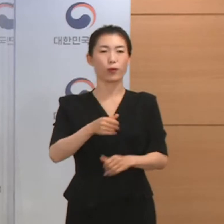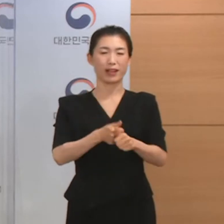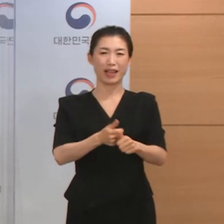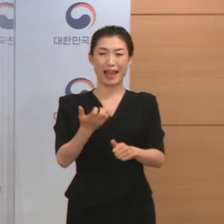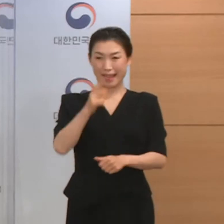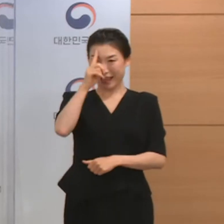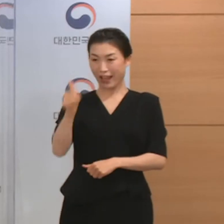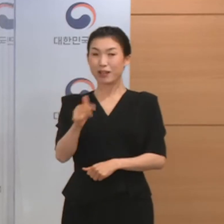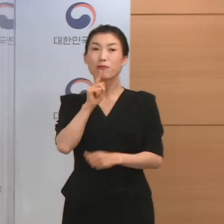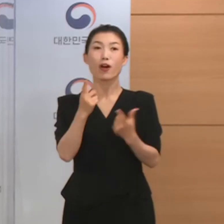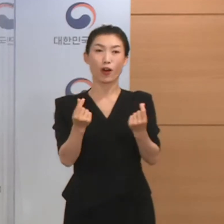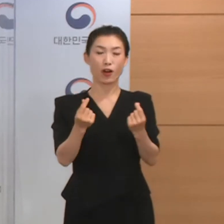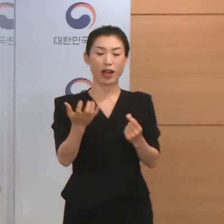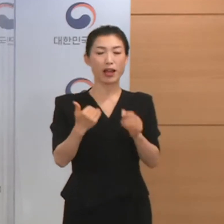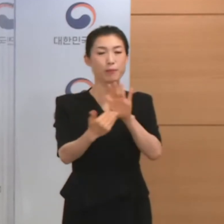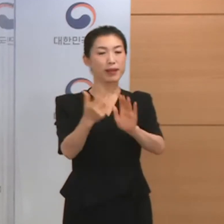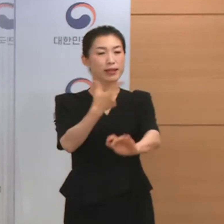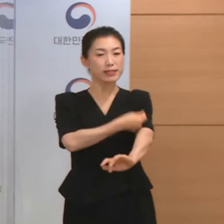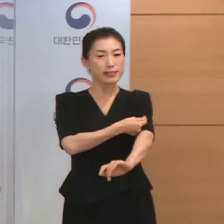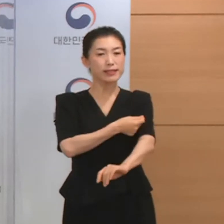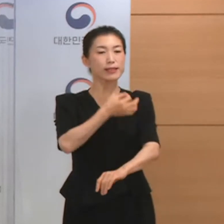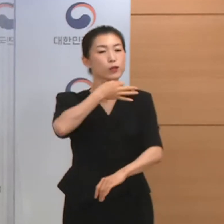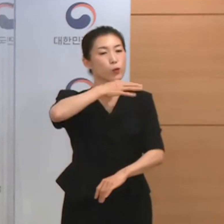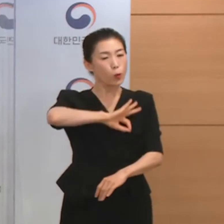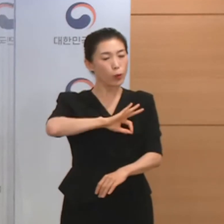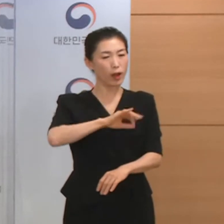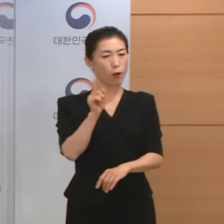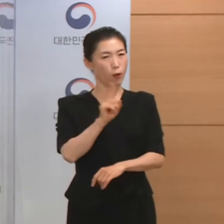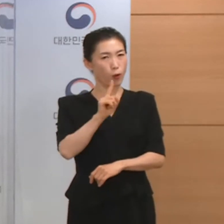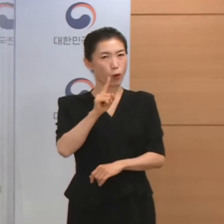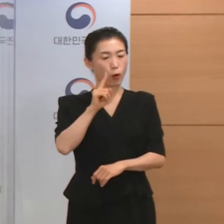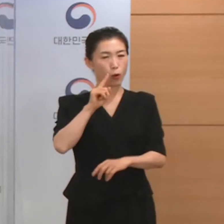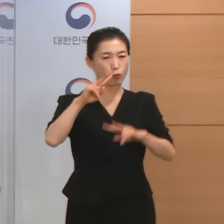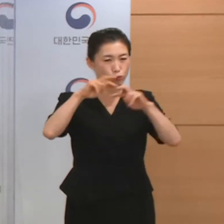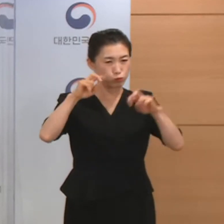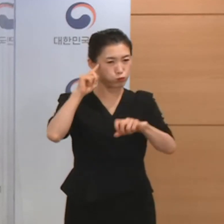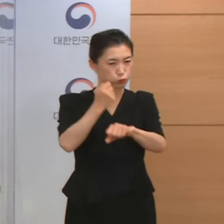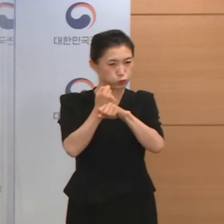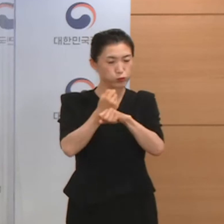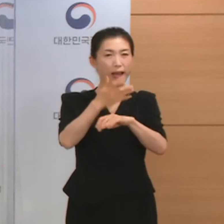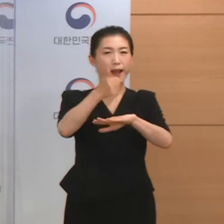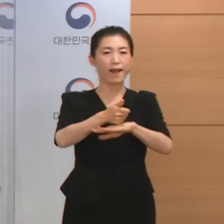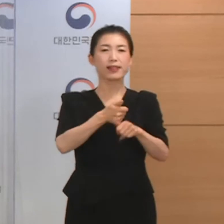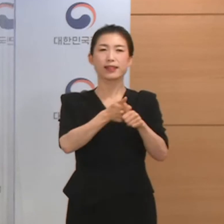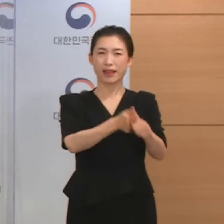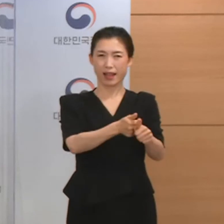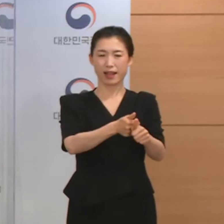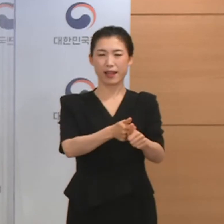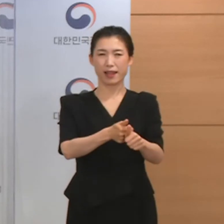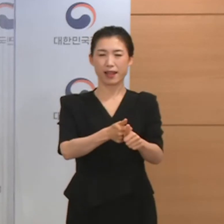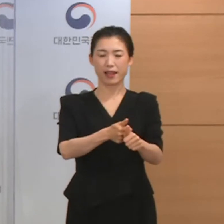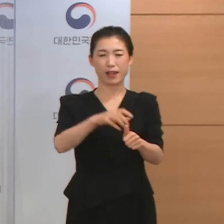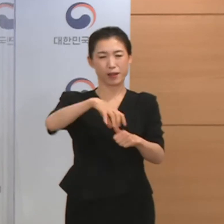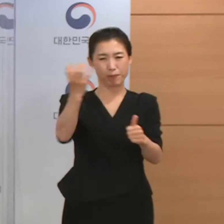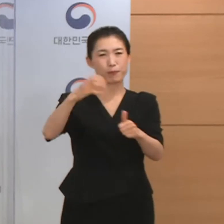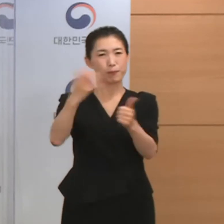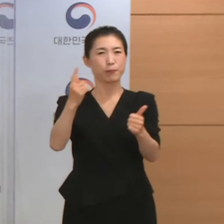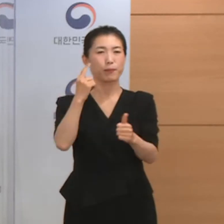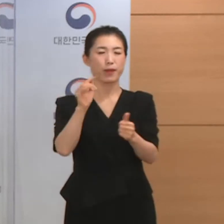상황에 대해서 그 효과를 분석하면서 방역조치 완화는 함께 고려돼서 조정될